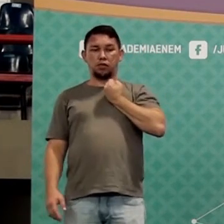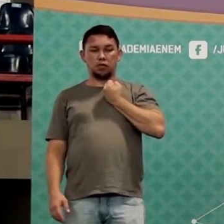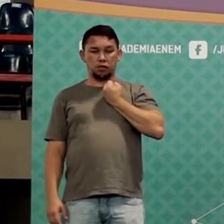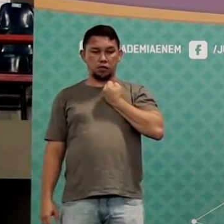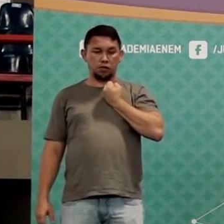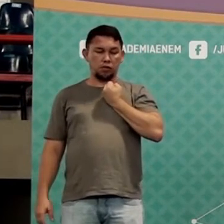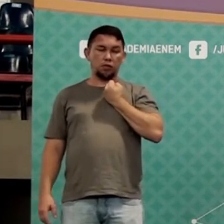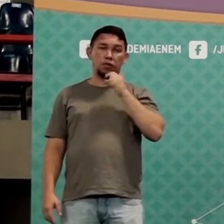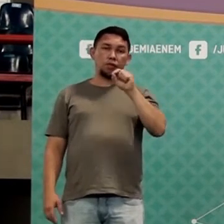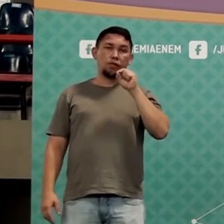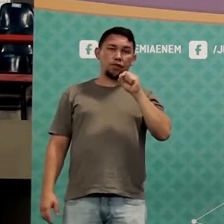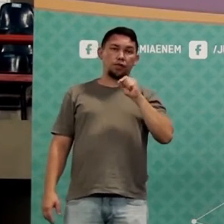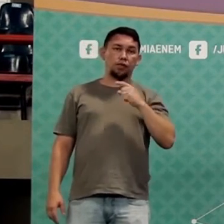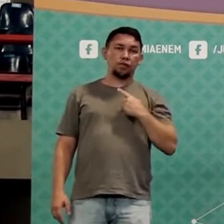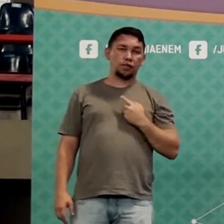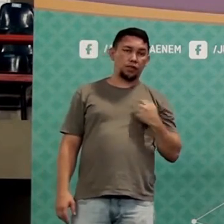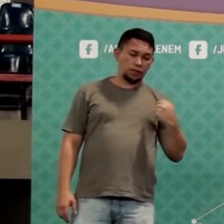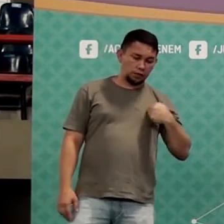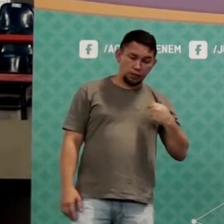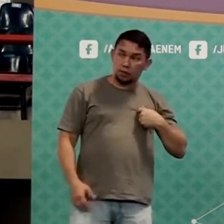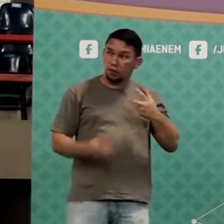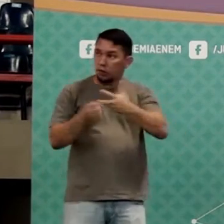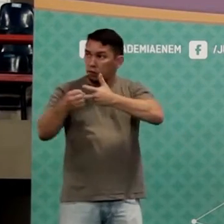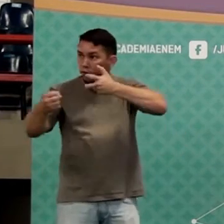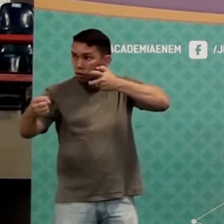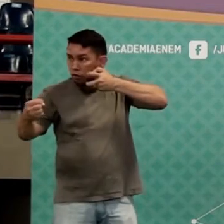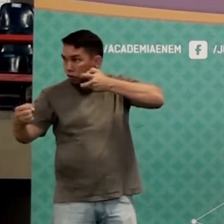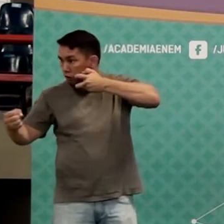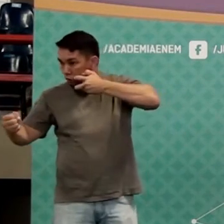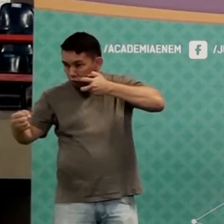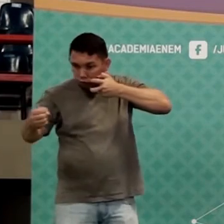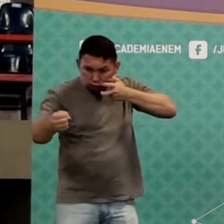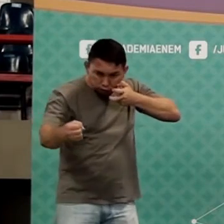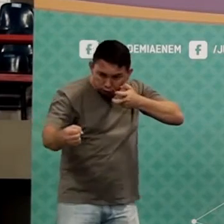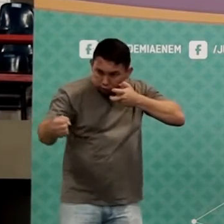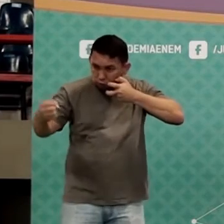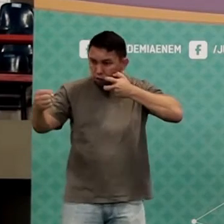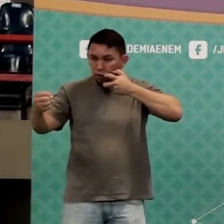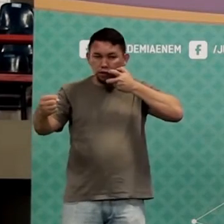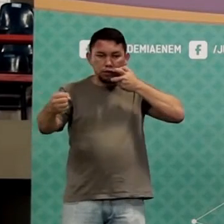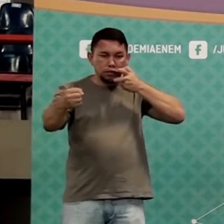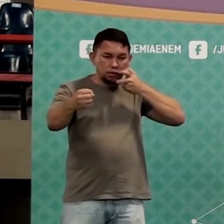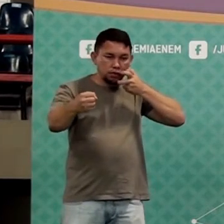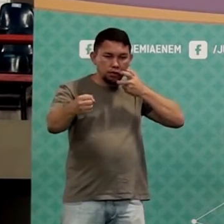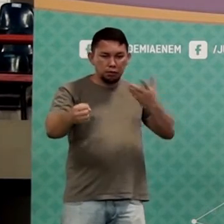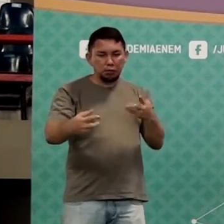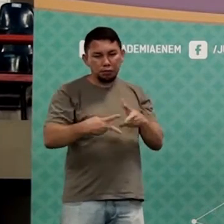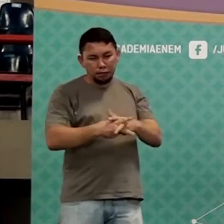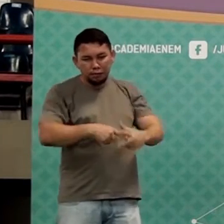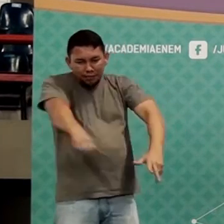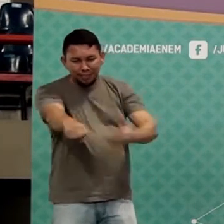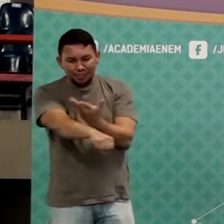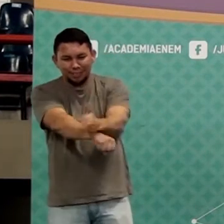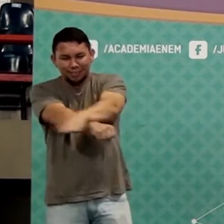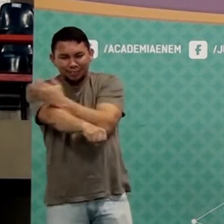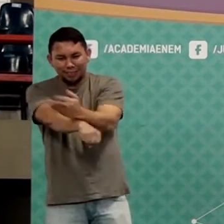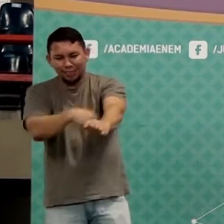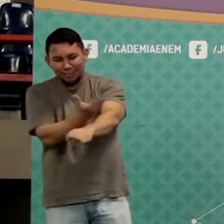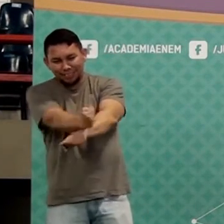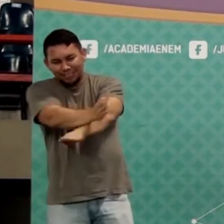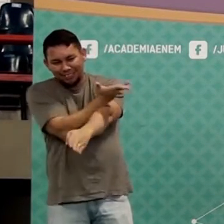que o ser humano vai fazer o seguinte: lá vai este jovem caçar. O jovem foi caçar. É na porrada, viu? Não tem negócio